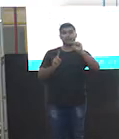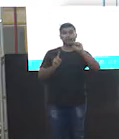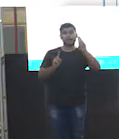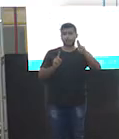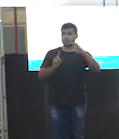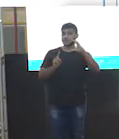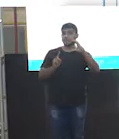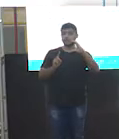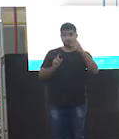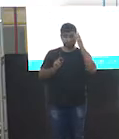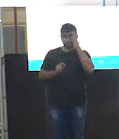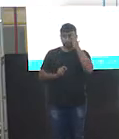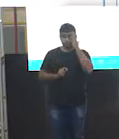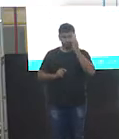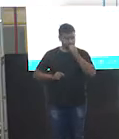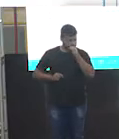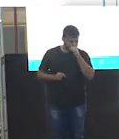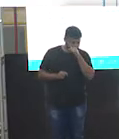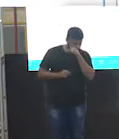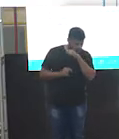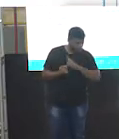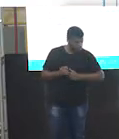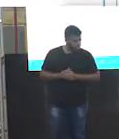quadro. Gente,